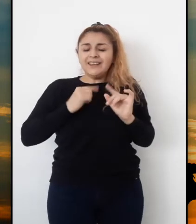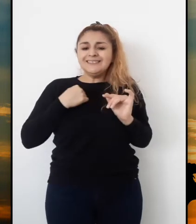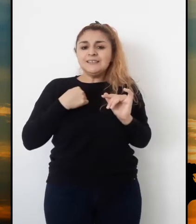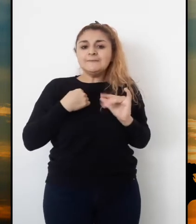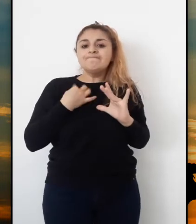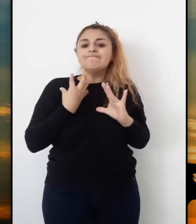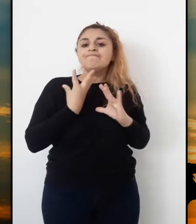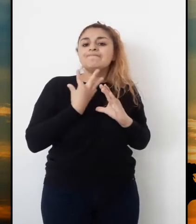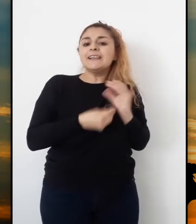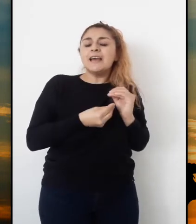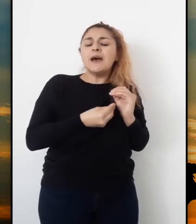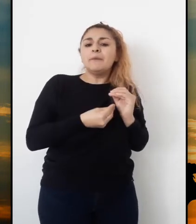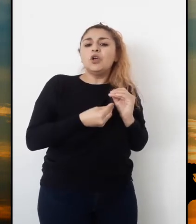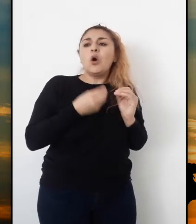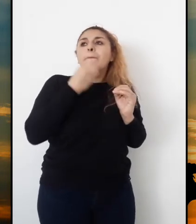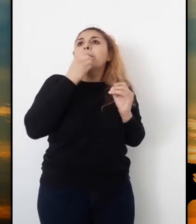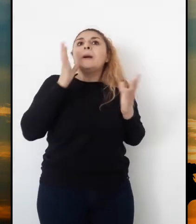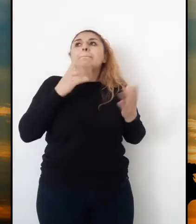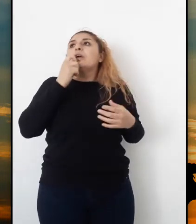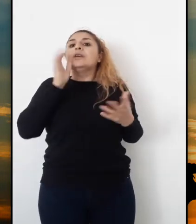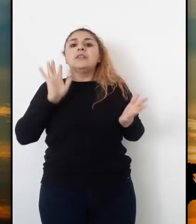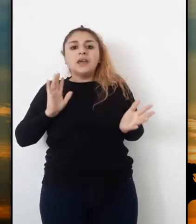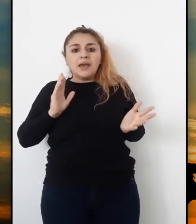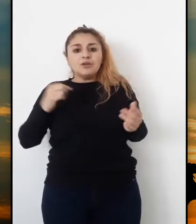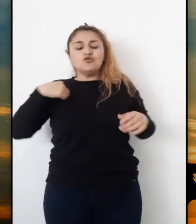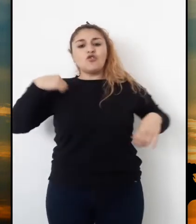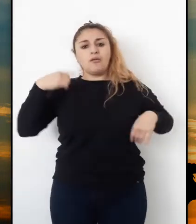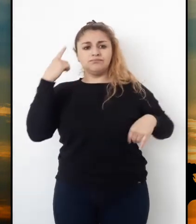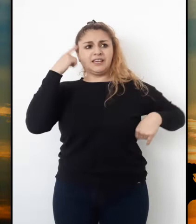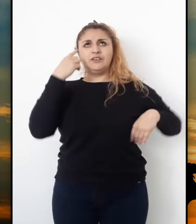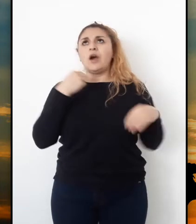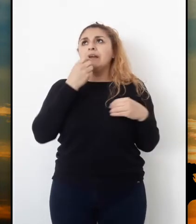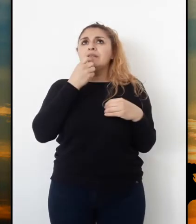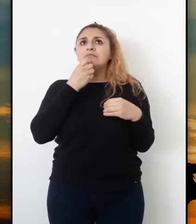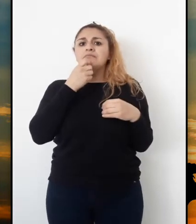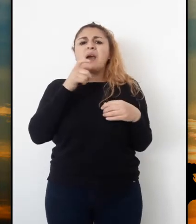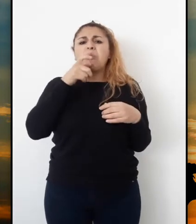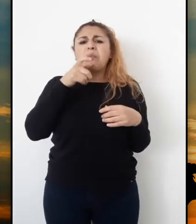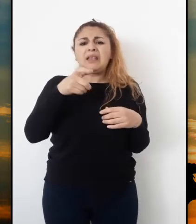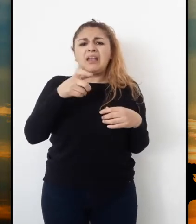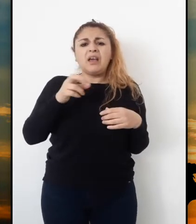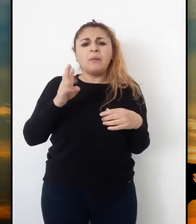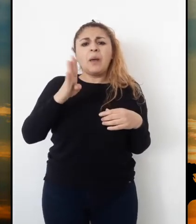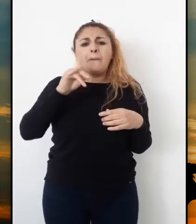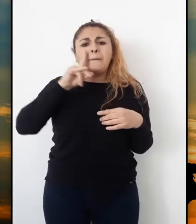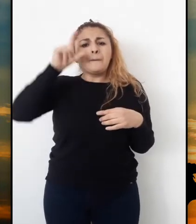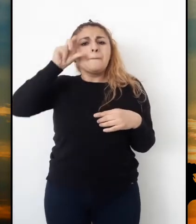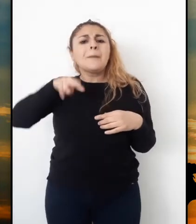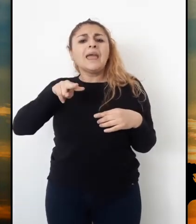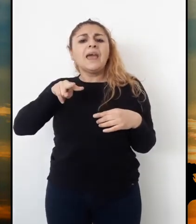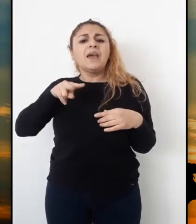bien es totalmente diferente a la comprensión de Dios con respecto al